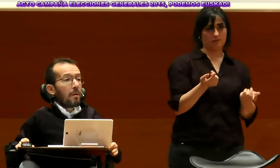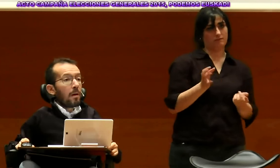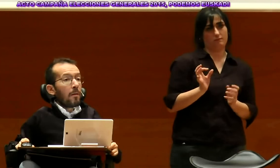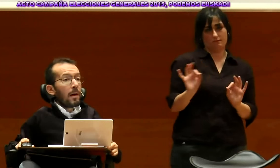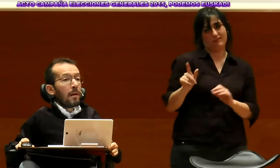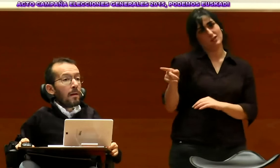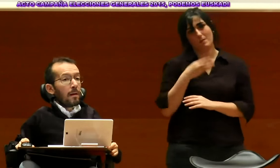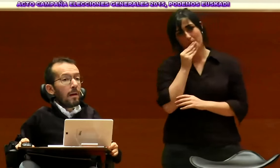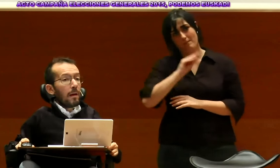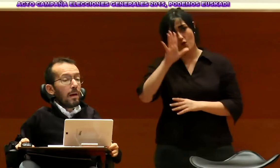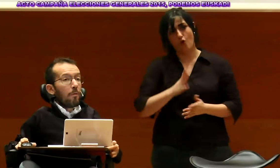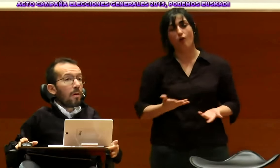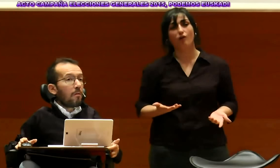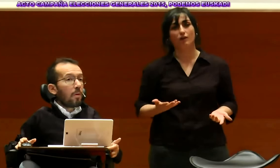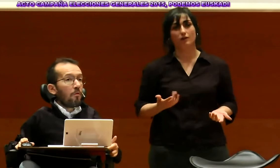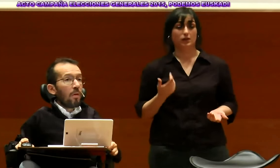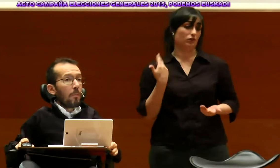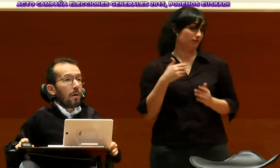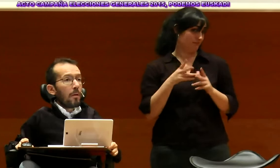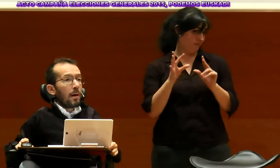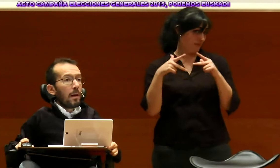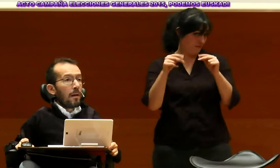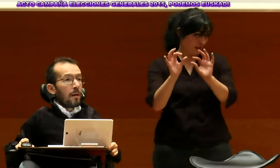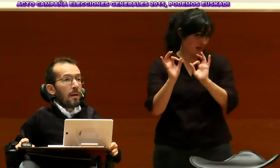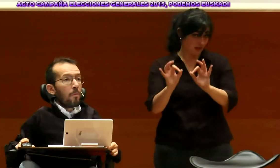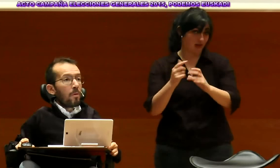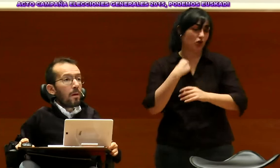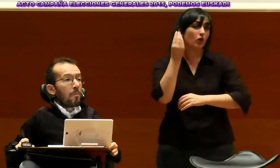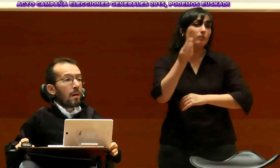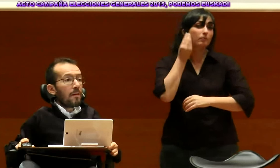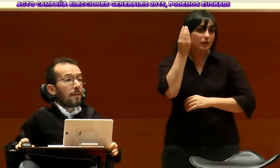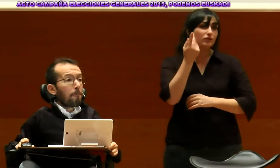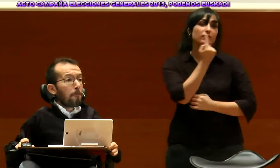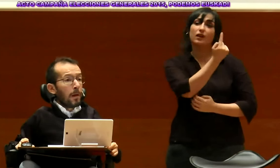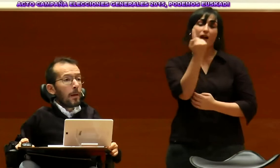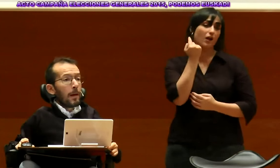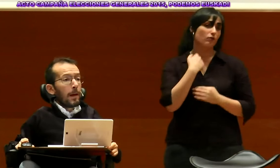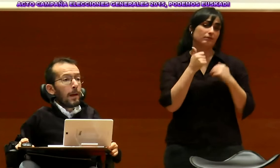ahí. Creo que es lo que nos tenemos que llevar cada uno y cada una a casa,